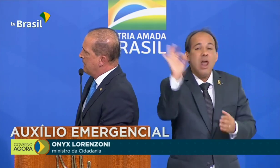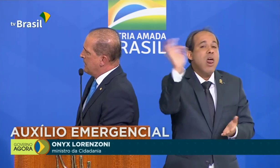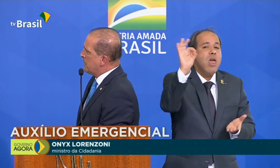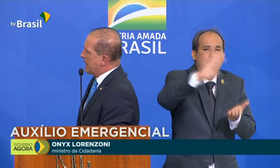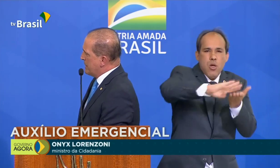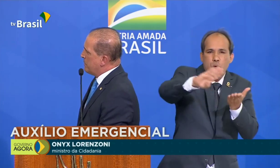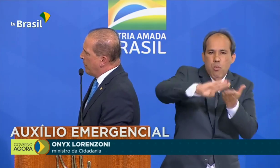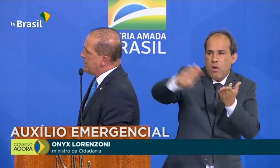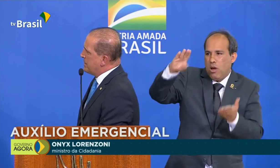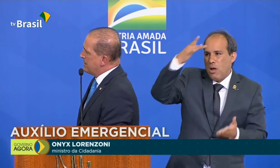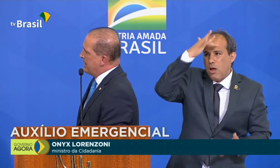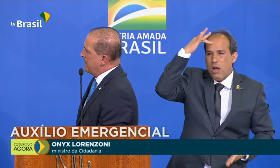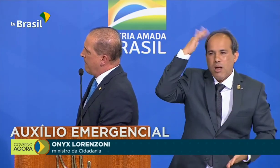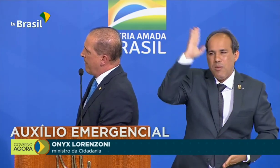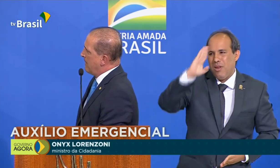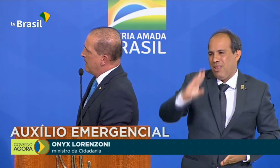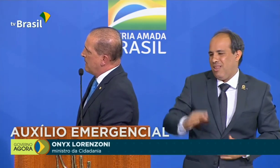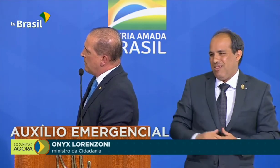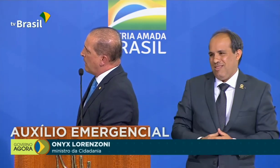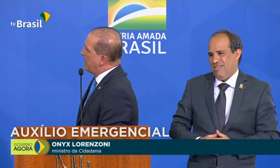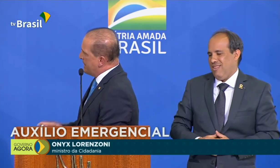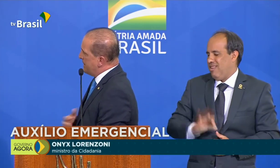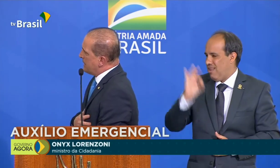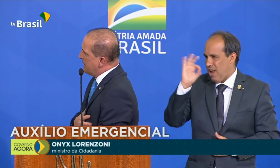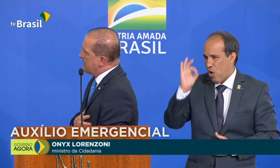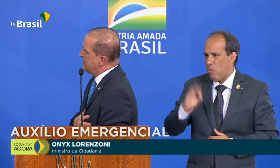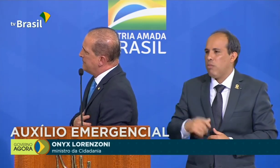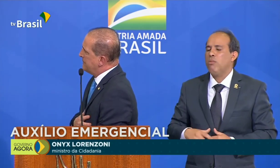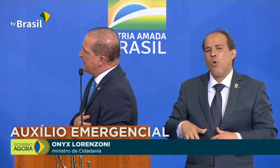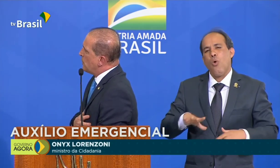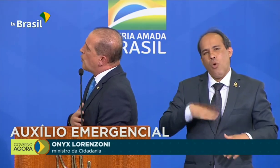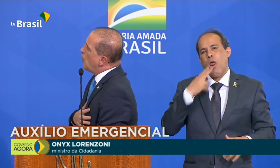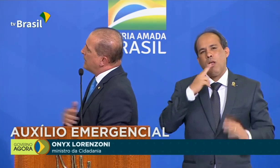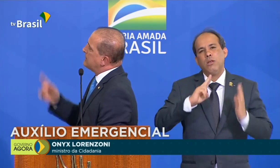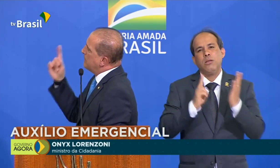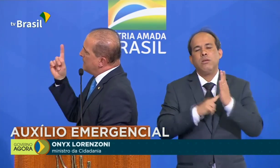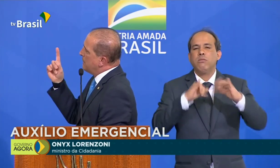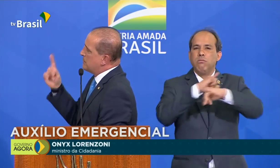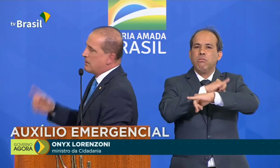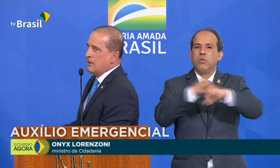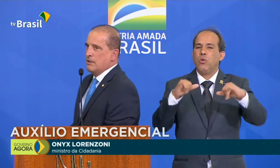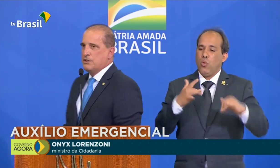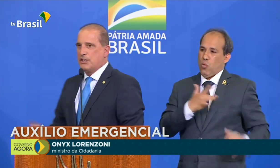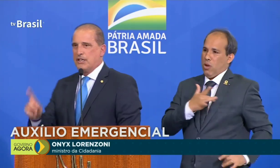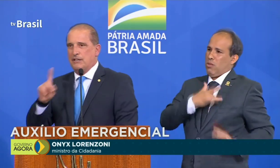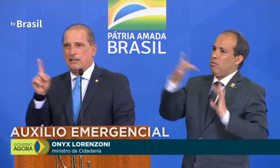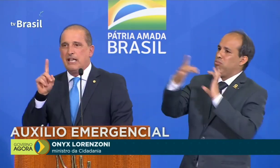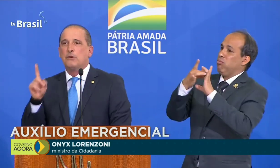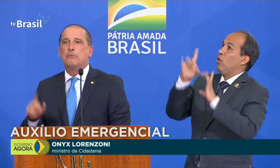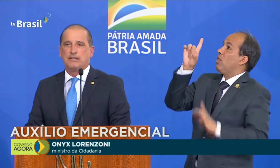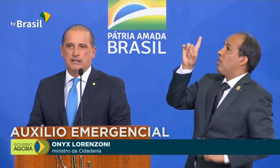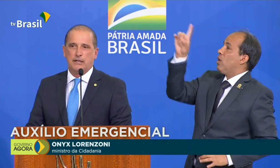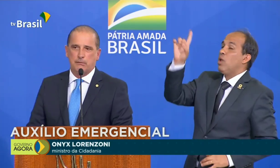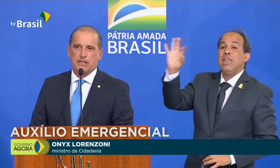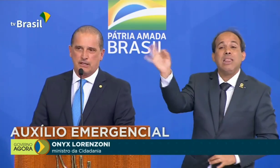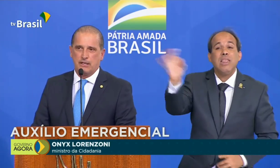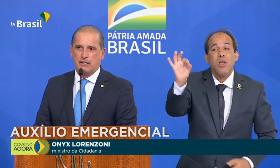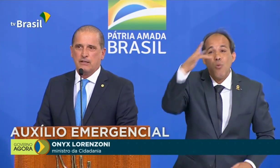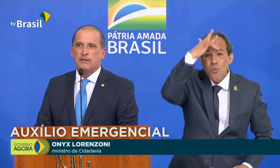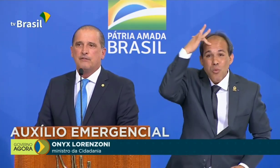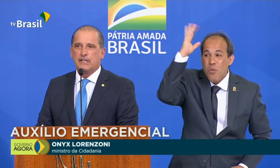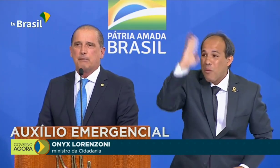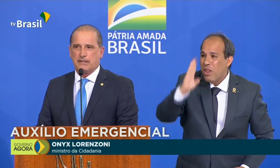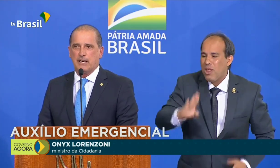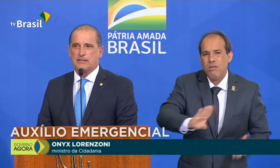trás. E o que a gente pode dizer, com a cabeça erguida, com o coração em Deus, de que nenhum brasileiro e